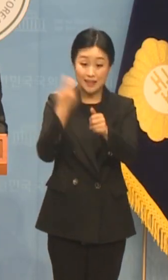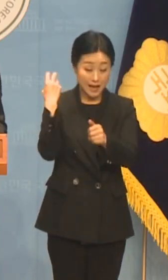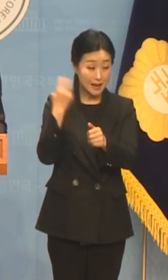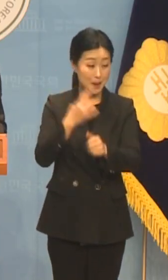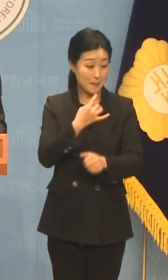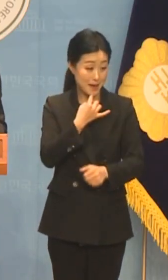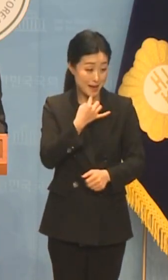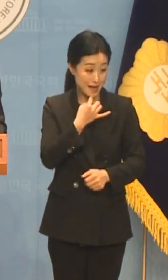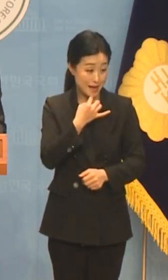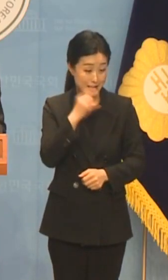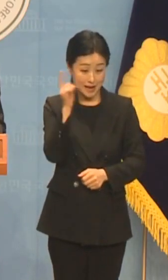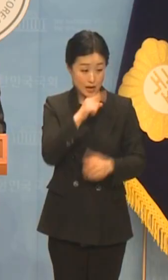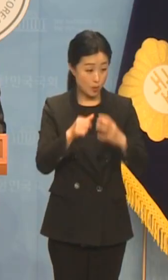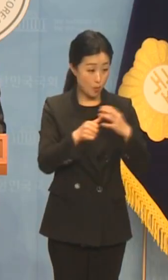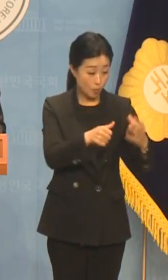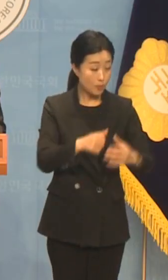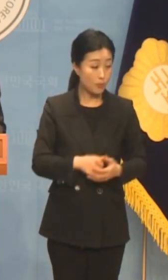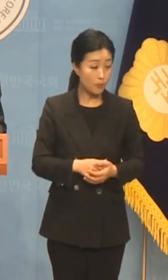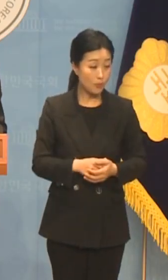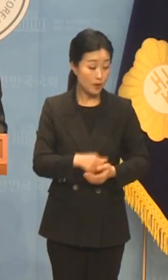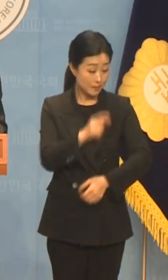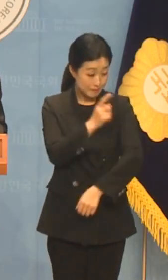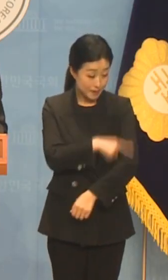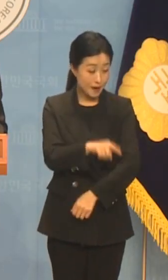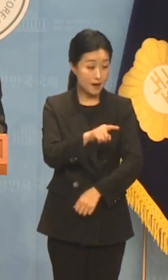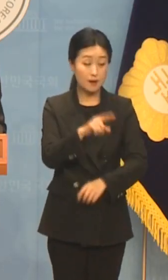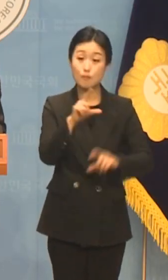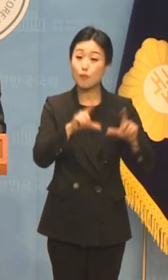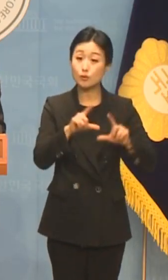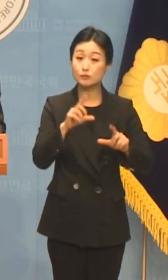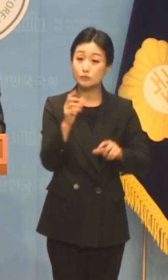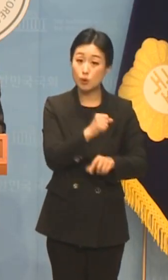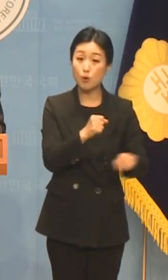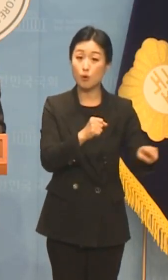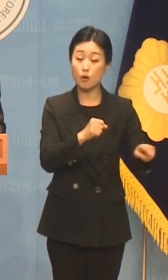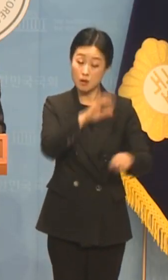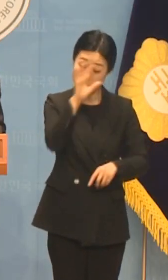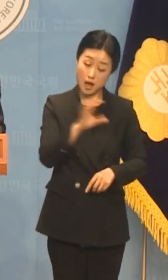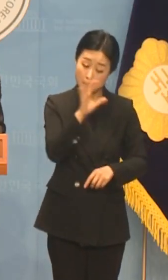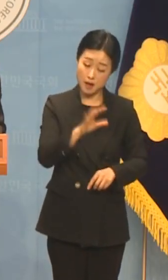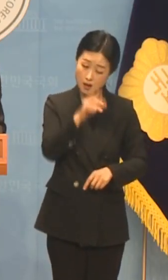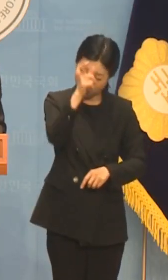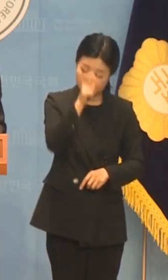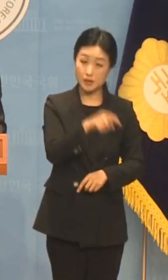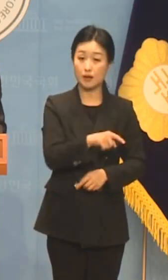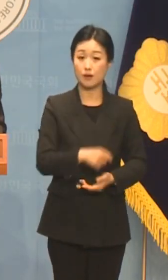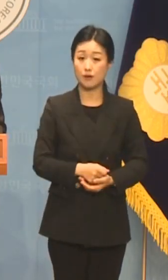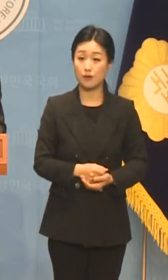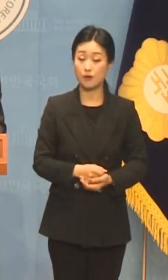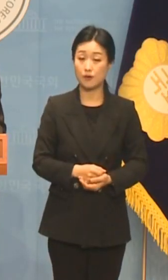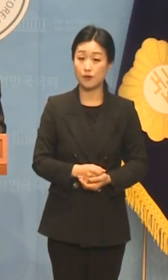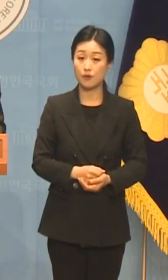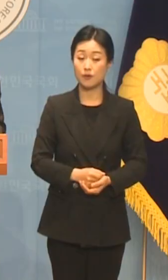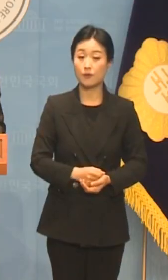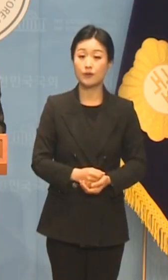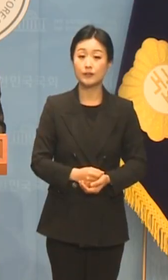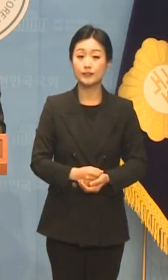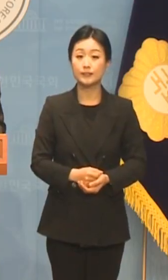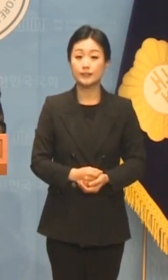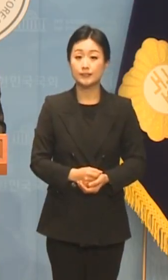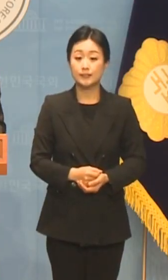정국만을 악용하며 무책임한 형태를 반복하고 있습니다. 사법 절차를